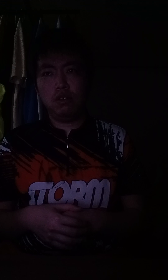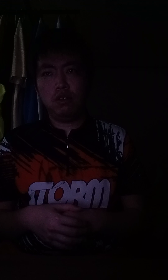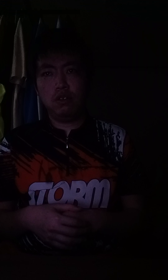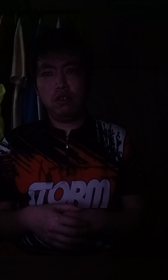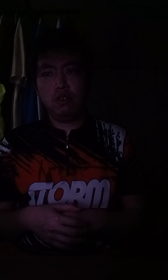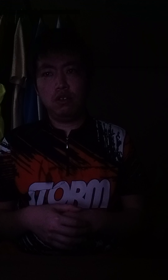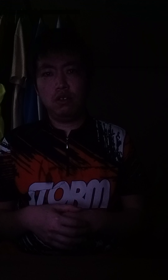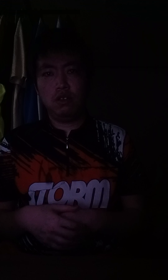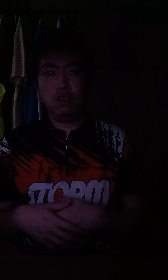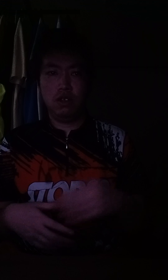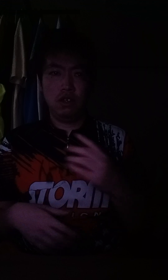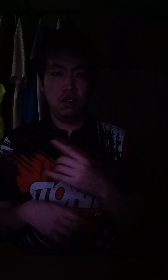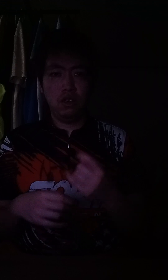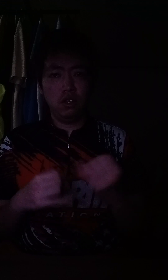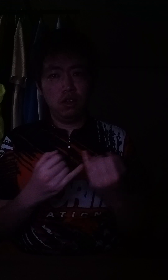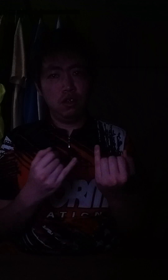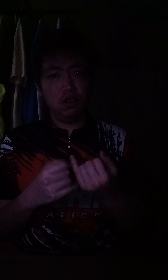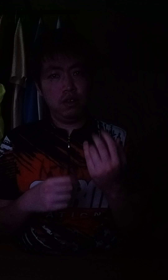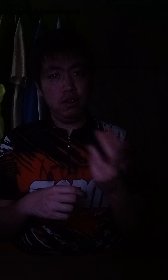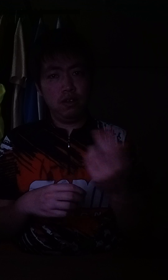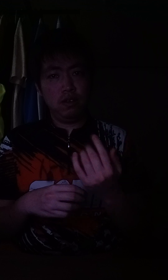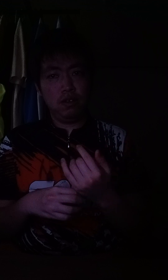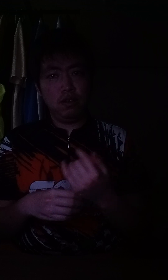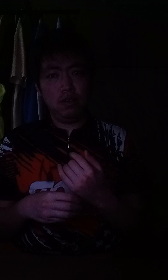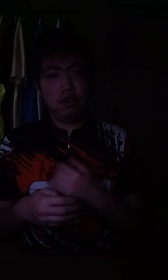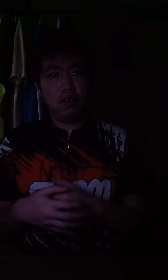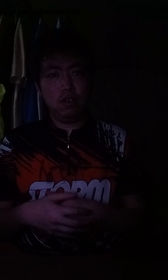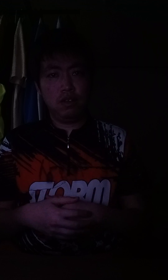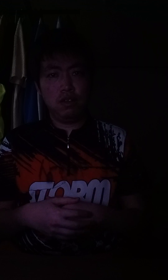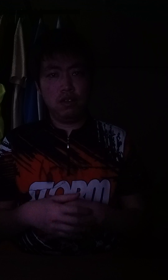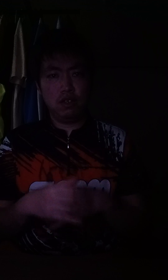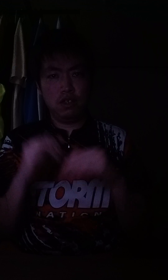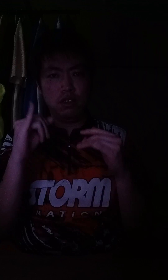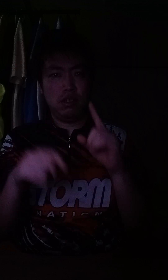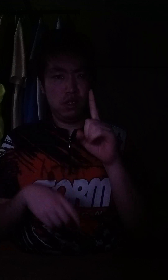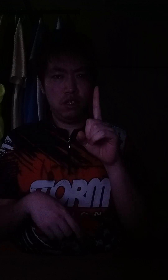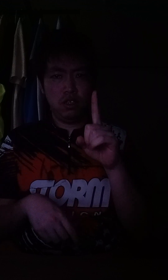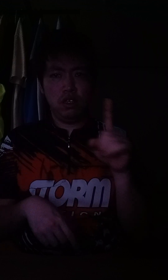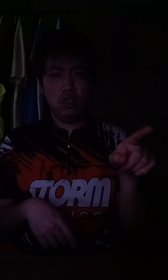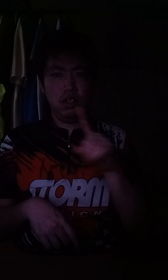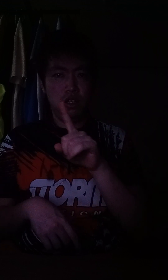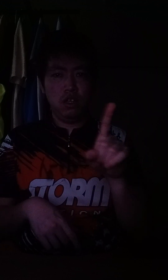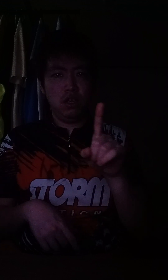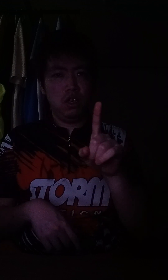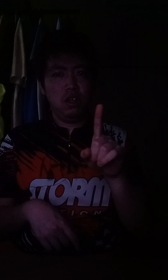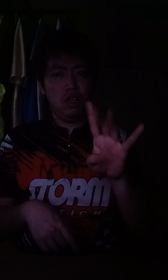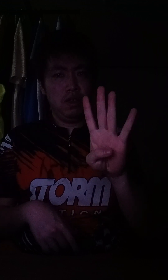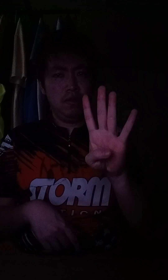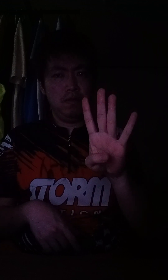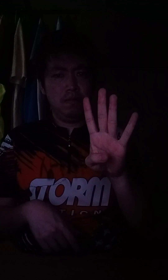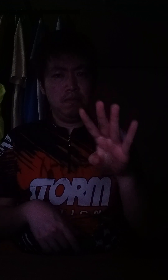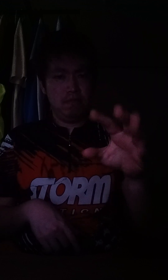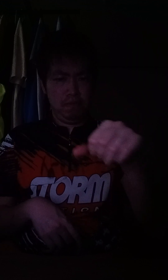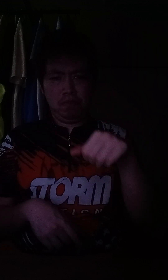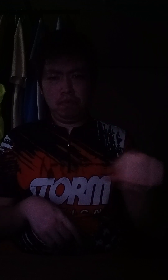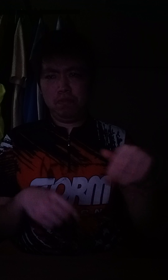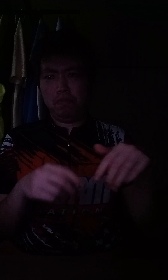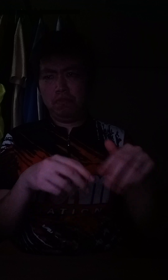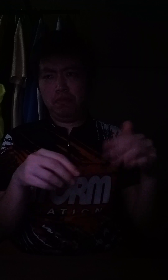그럼 하루에 그럼 얼마 만에 한 번씩 해줘야 돼요? 6시간마다 한 번씩. 이 하루에 4번을 해주냐고. 하루에